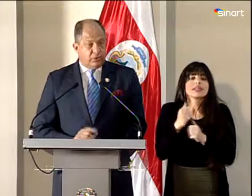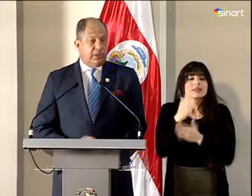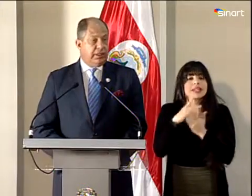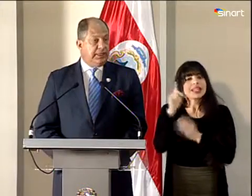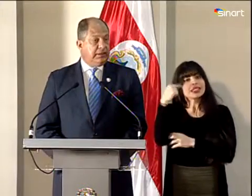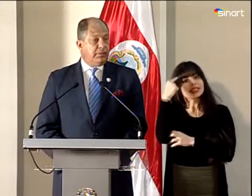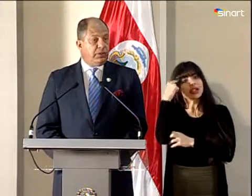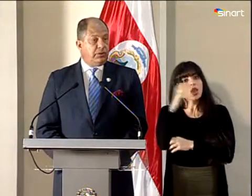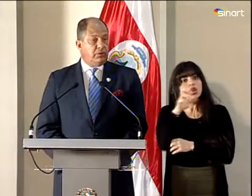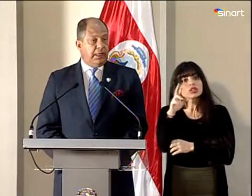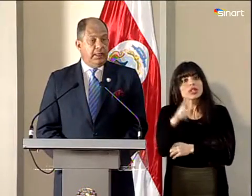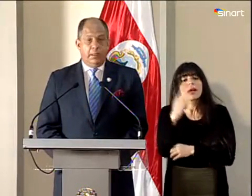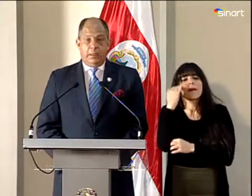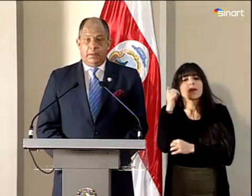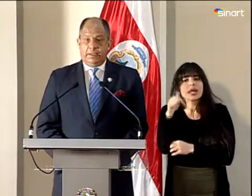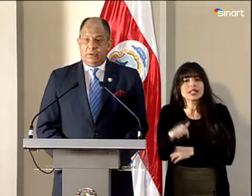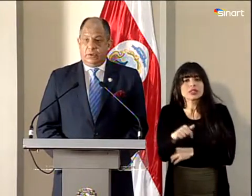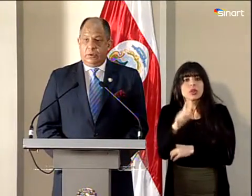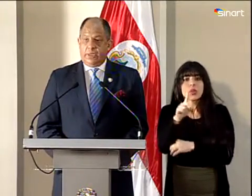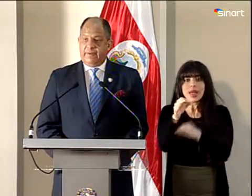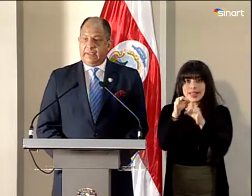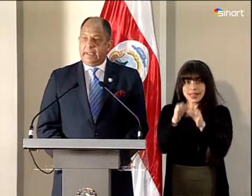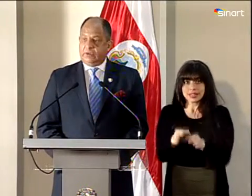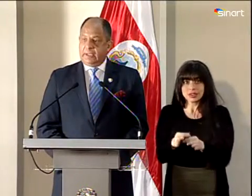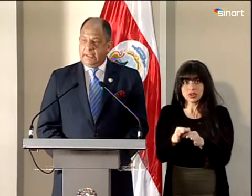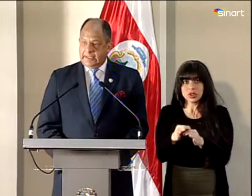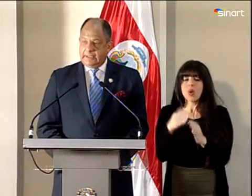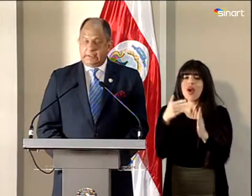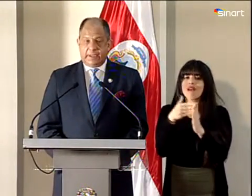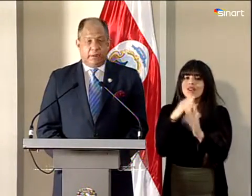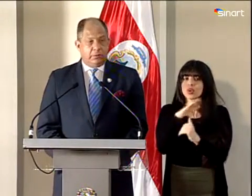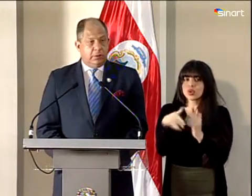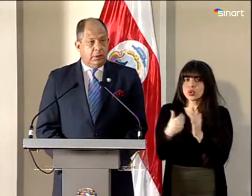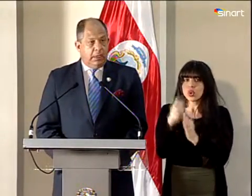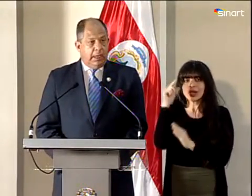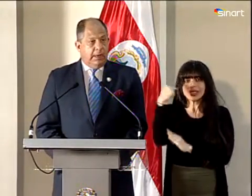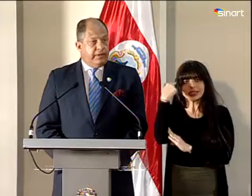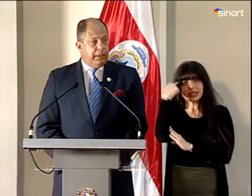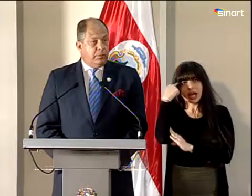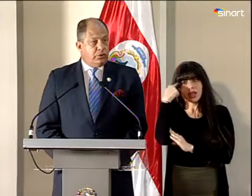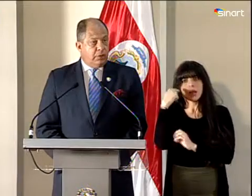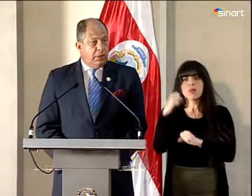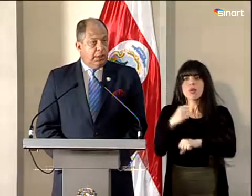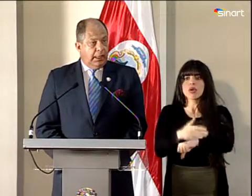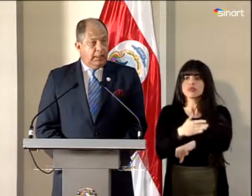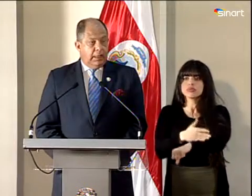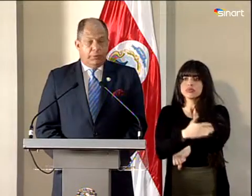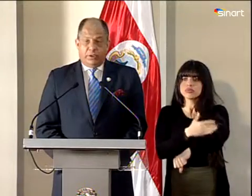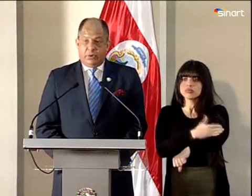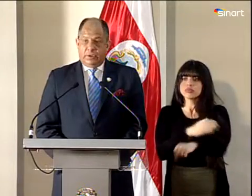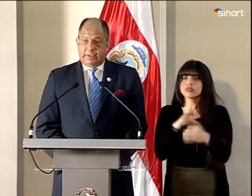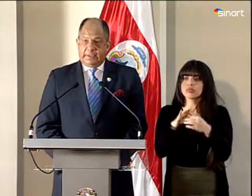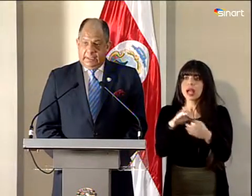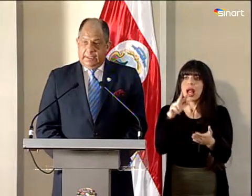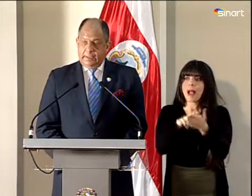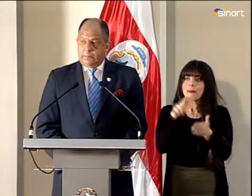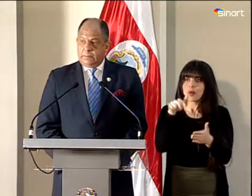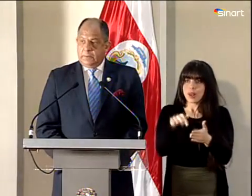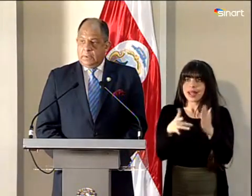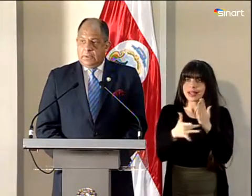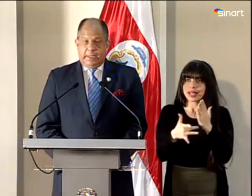Estado costarricense, porque esta es una decisión que afecta a la totalidad del Estado, avancemos en la aprobación de esta